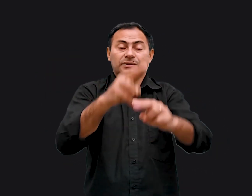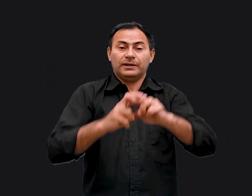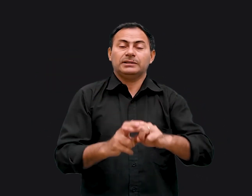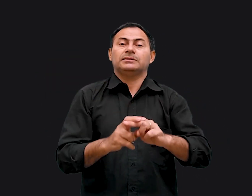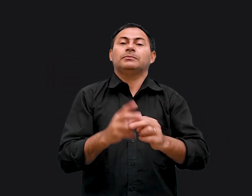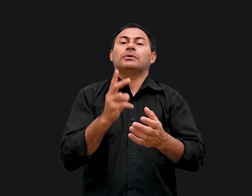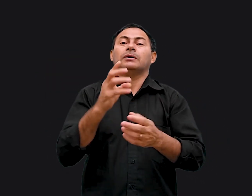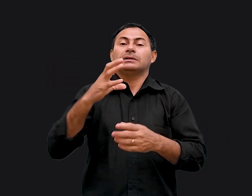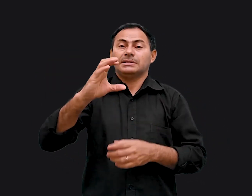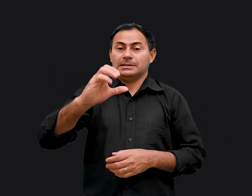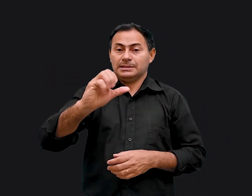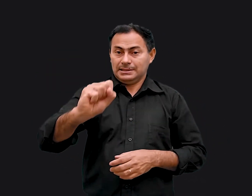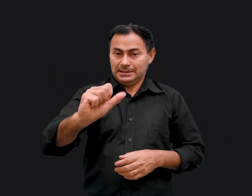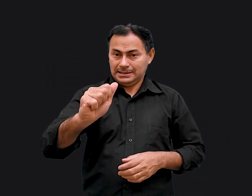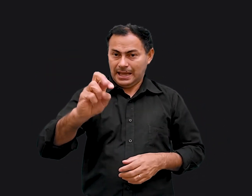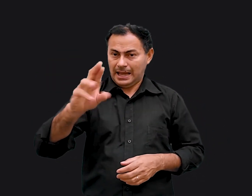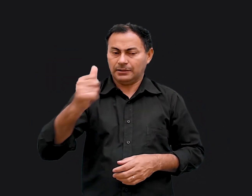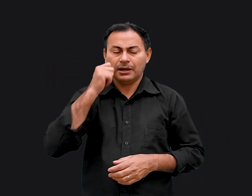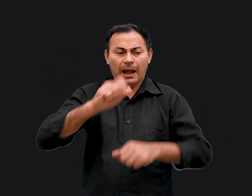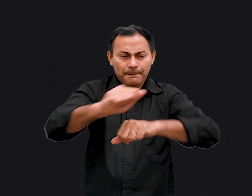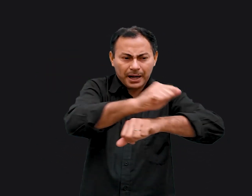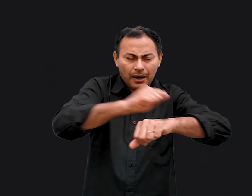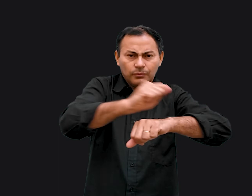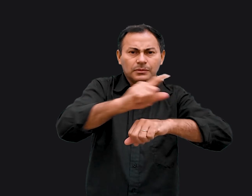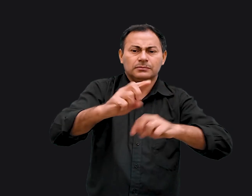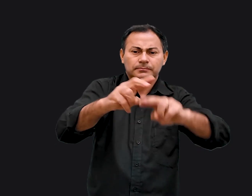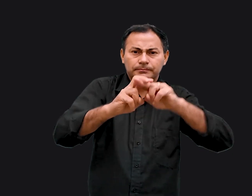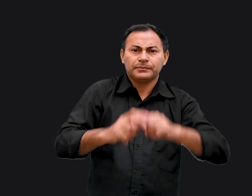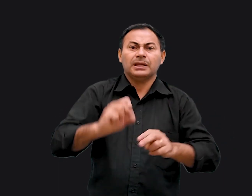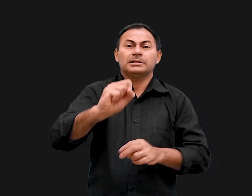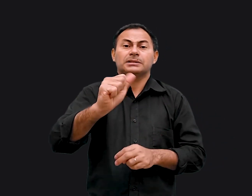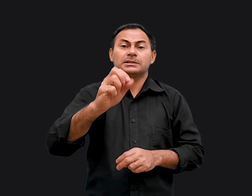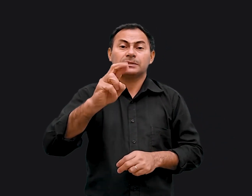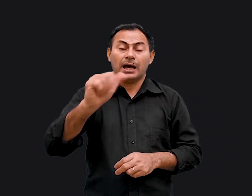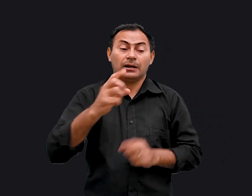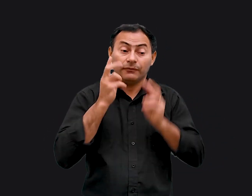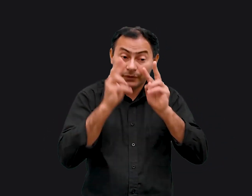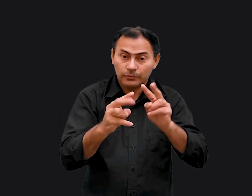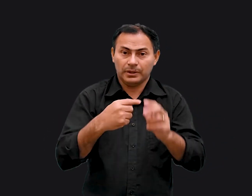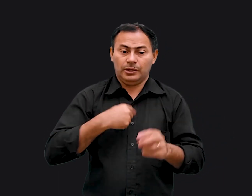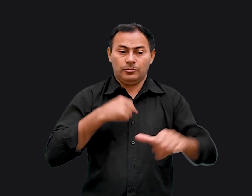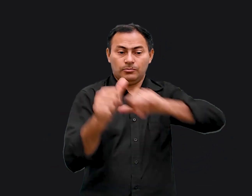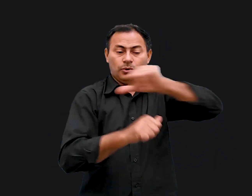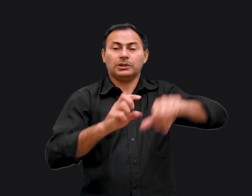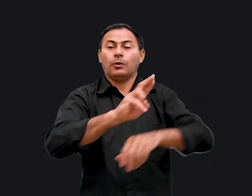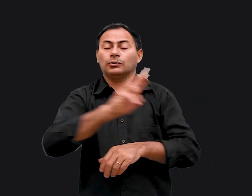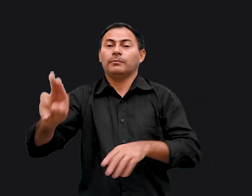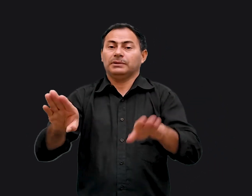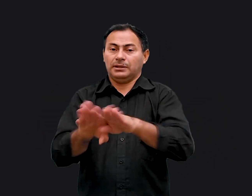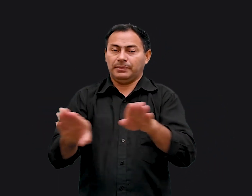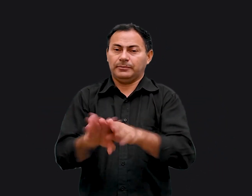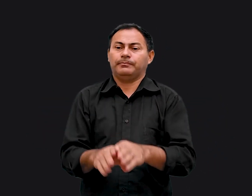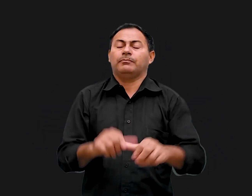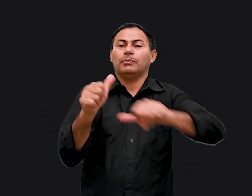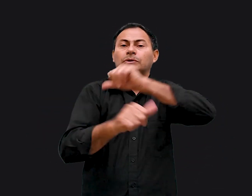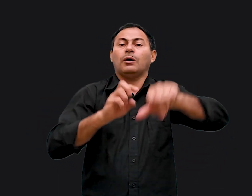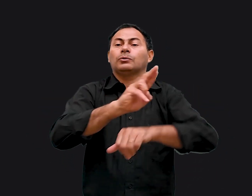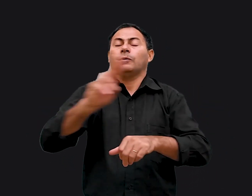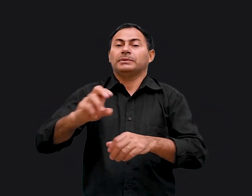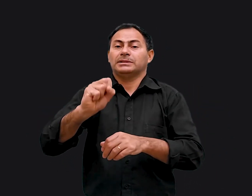Ele apareceu a Abraão e disse, Abraão, será através de Sara, viu? eu vou mudar o nome dela também. Vou mudar o nome